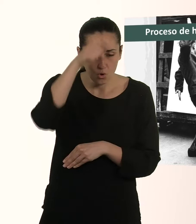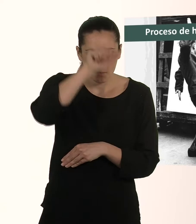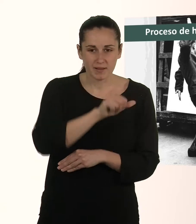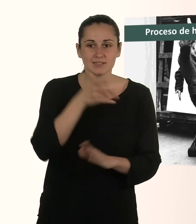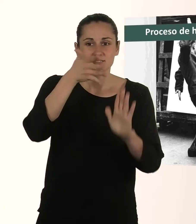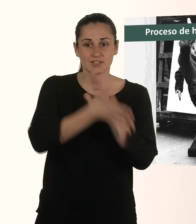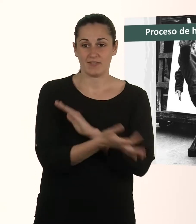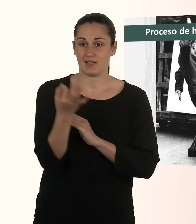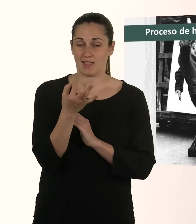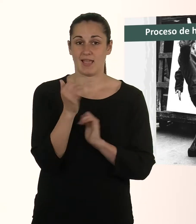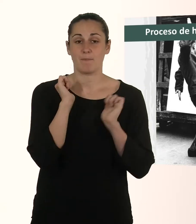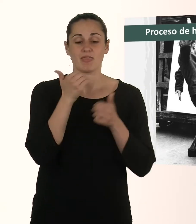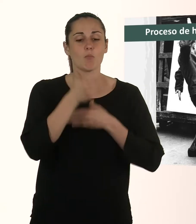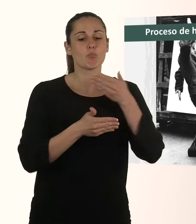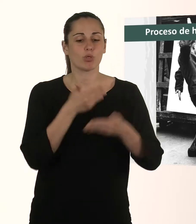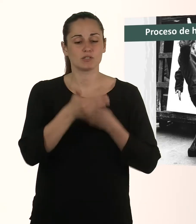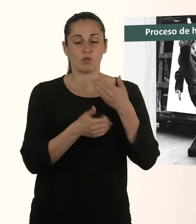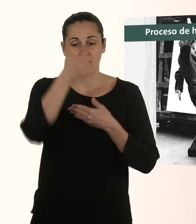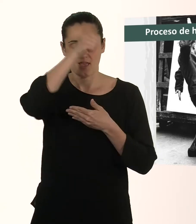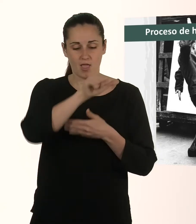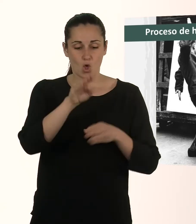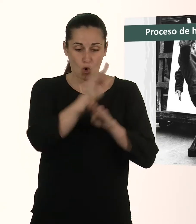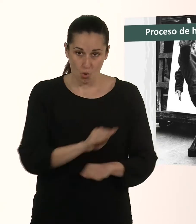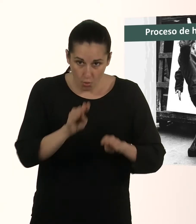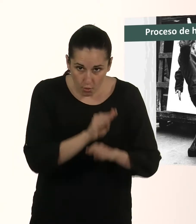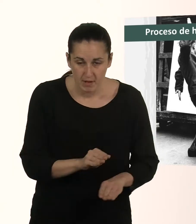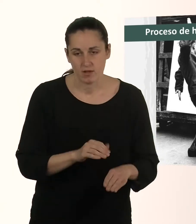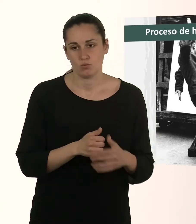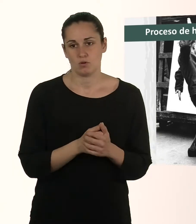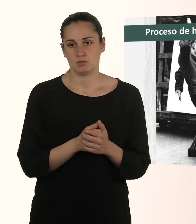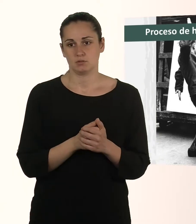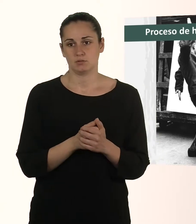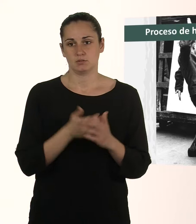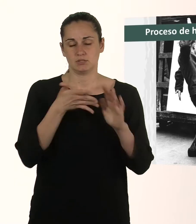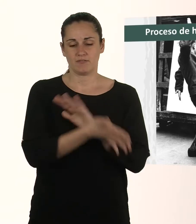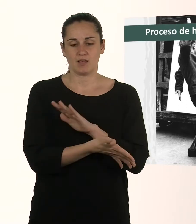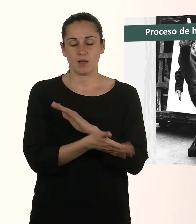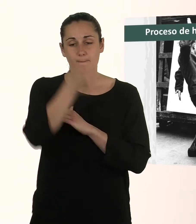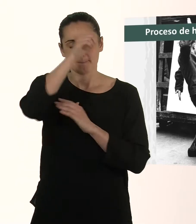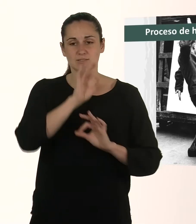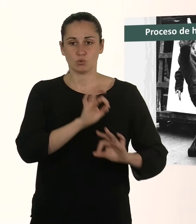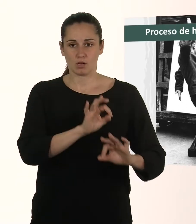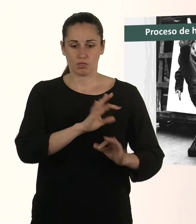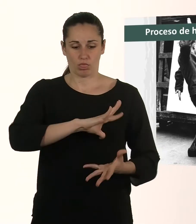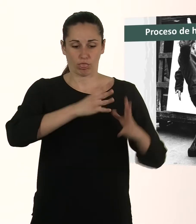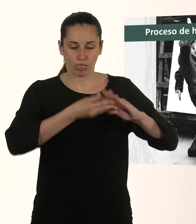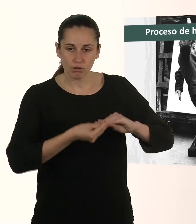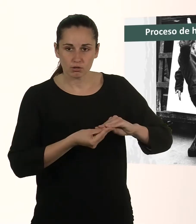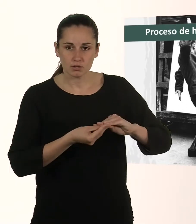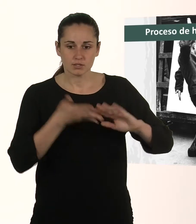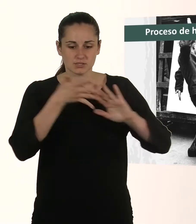de hominifactura, de dispositivo de masculinización, impulsado por todas las agencias